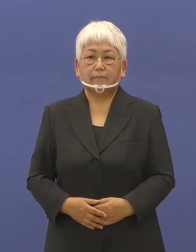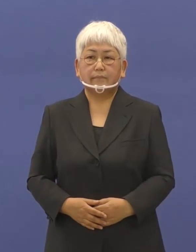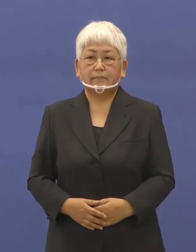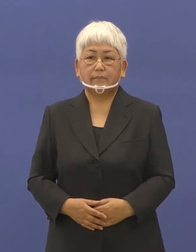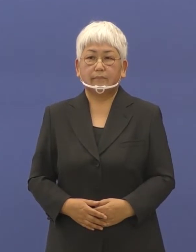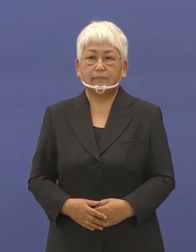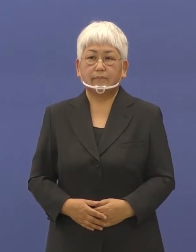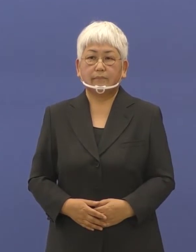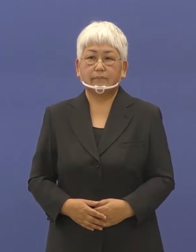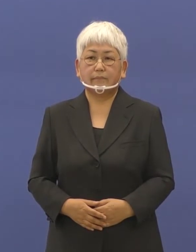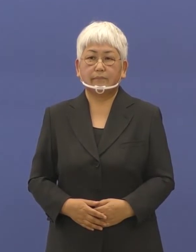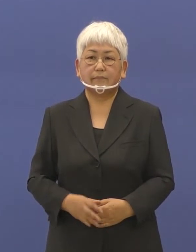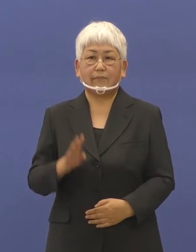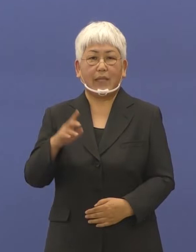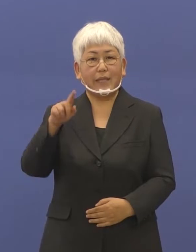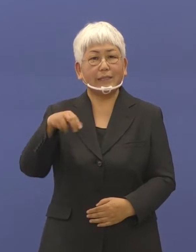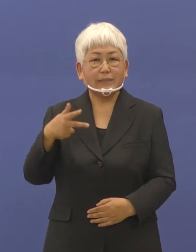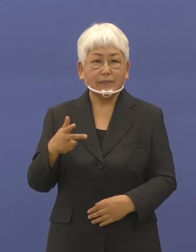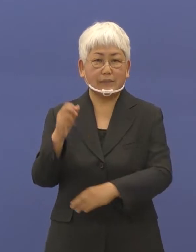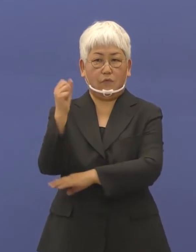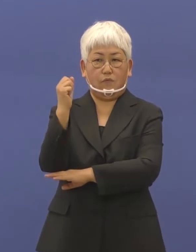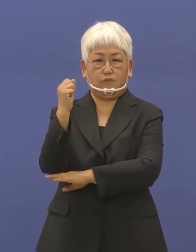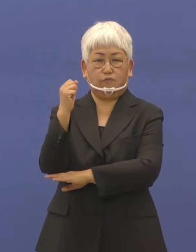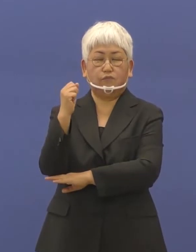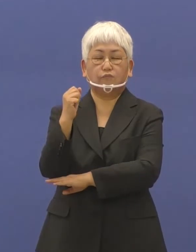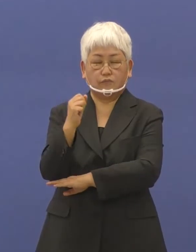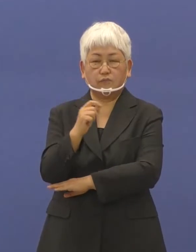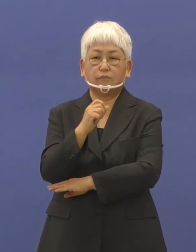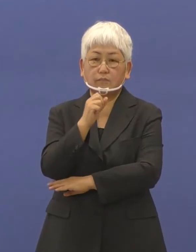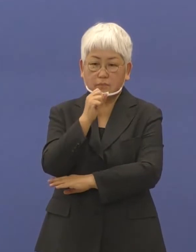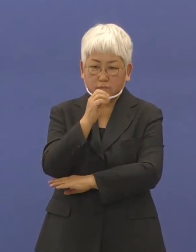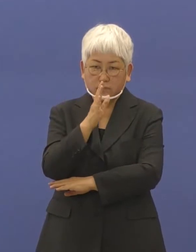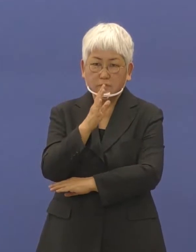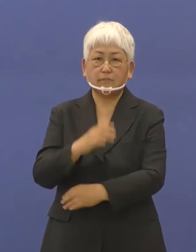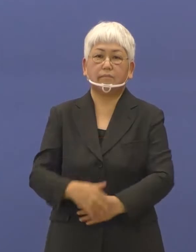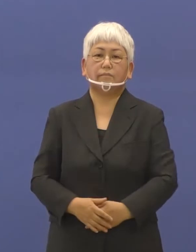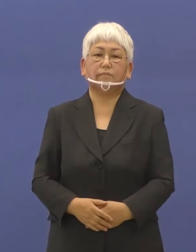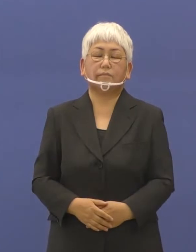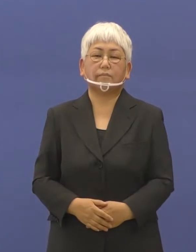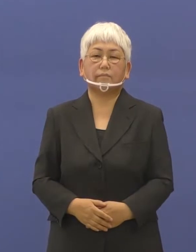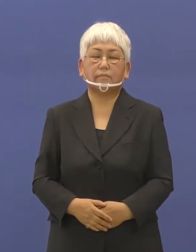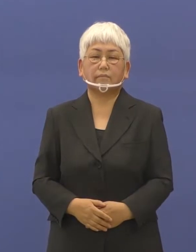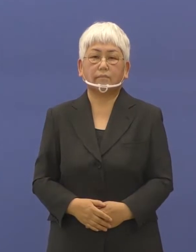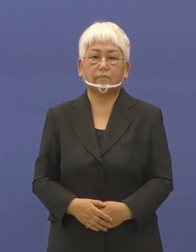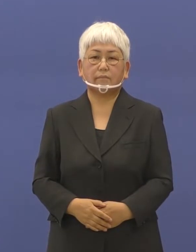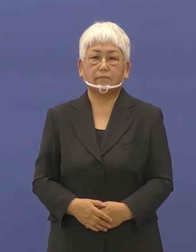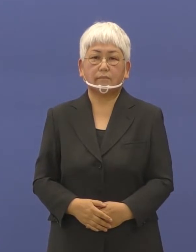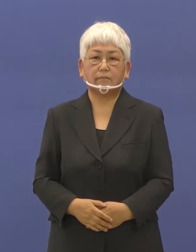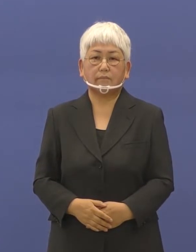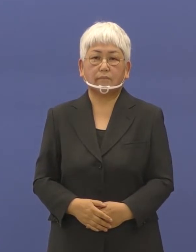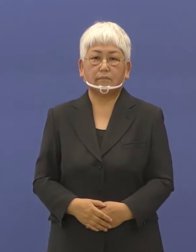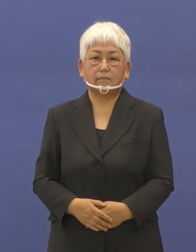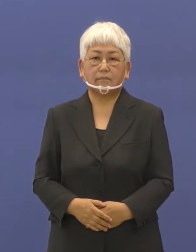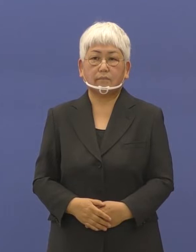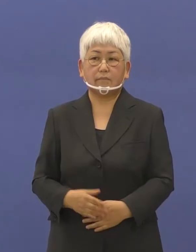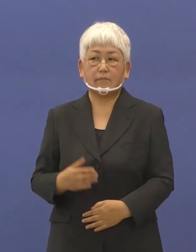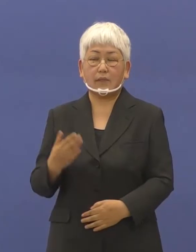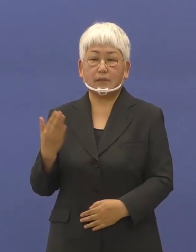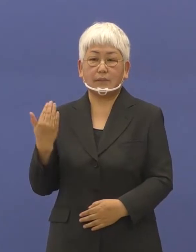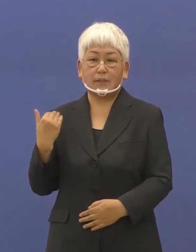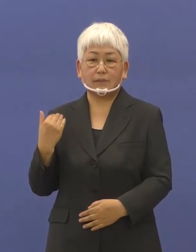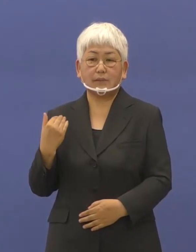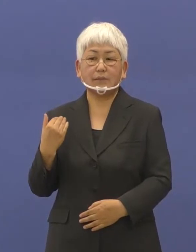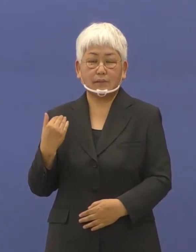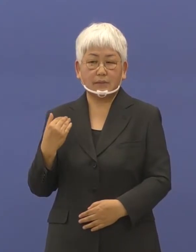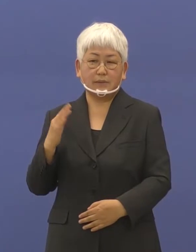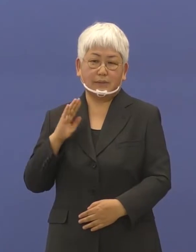お願いします。はい、リード新聞社の福山と申します。先ほど、まあ、知事の任期残り1年ということ